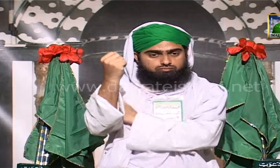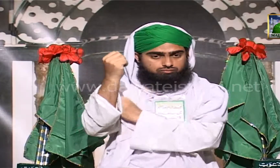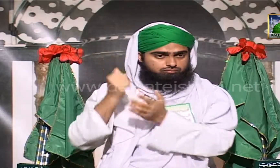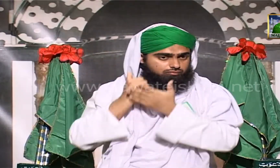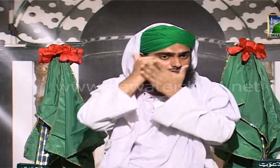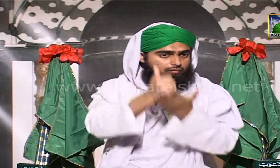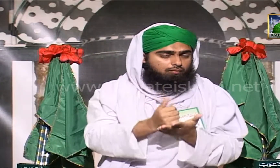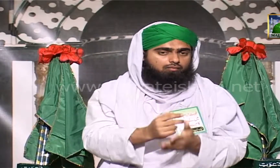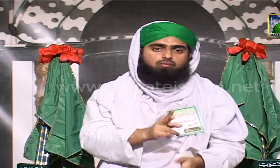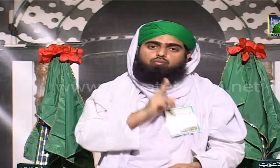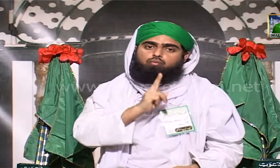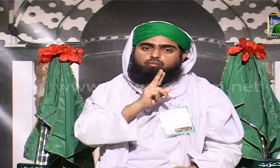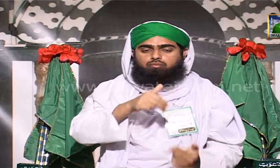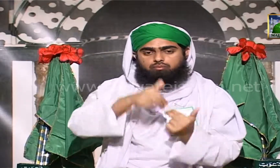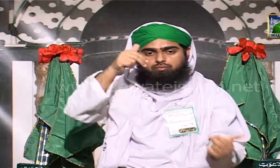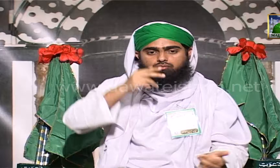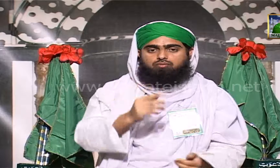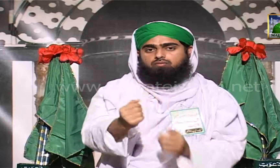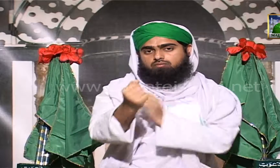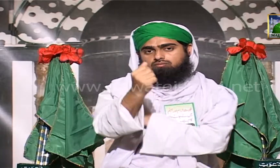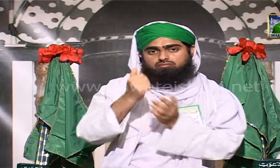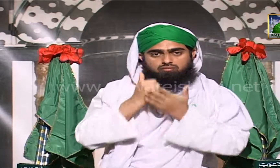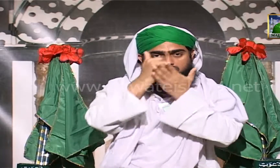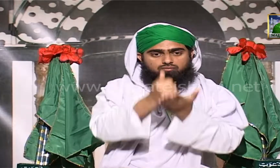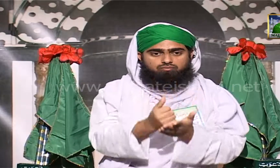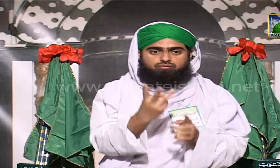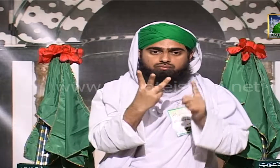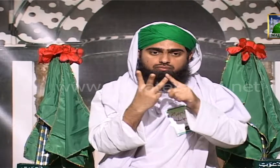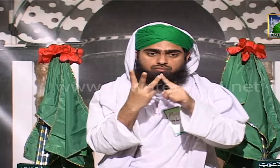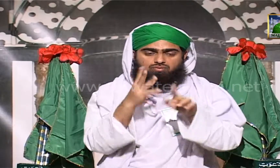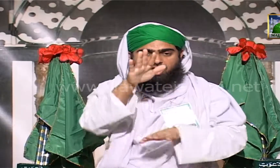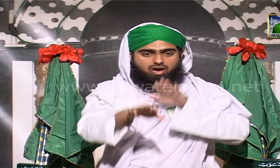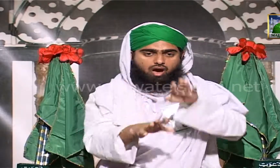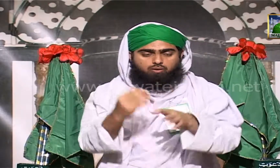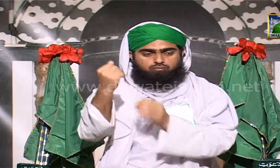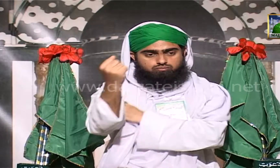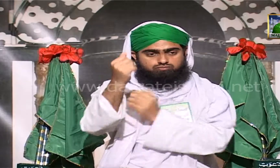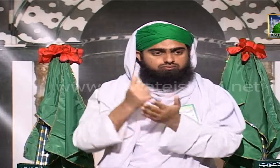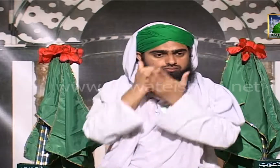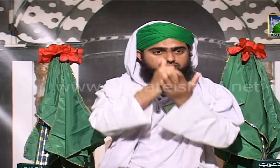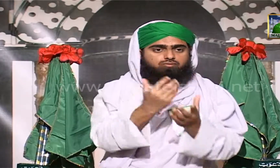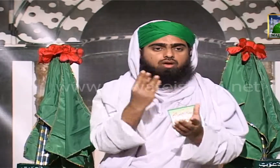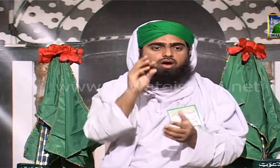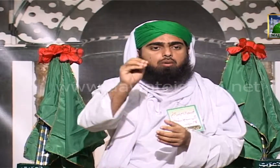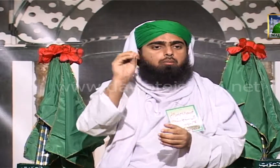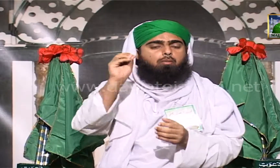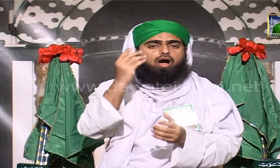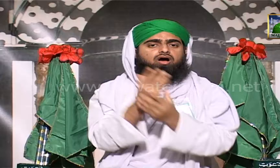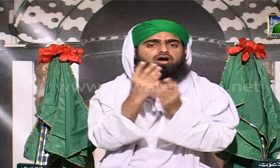کی زبان بن جاتا ہوں جس سے وہ بولتا ہے، اس کے پاؤں بن جاتا ہوں جس سے وہ چلتا ہے، اس کے ہاتھ بن جاتا ہوں جس سے وہ گرفت